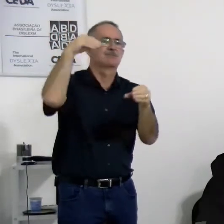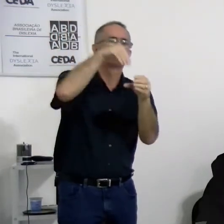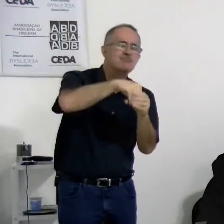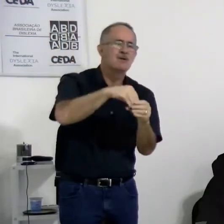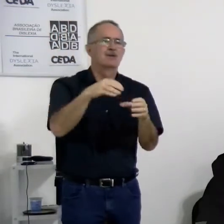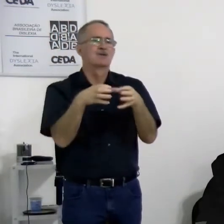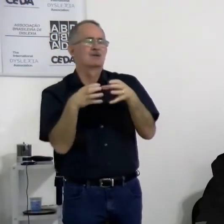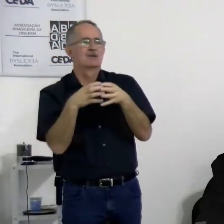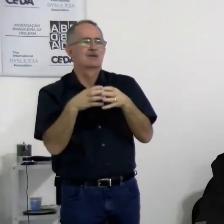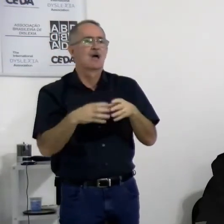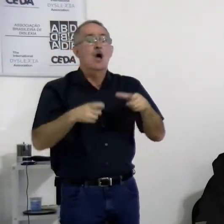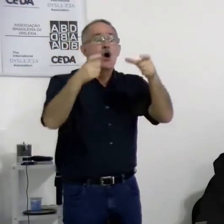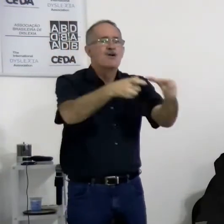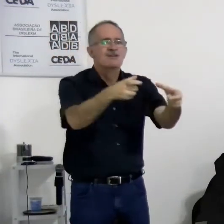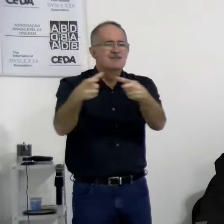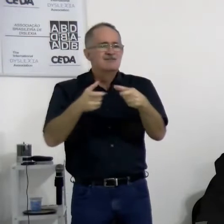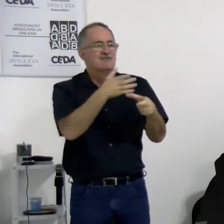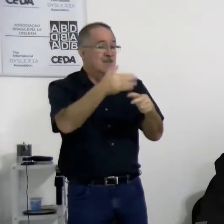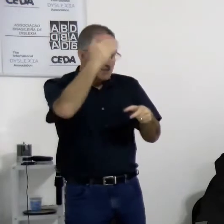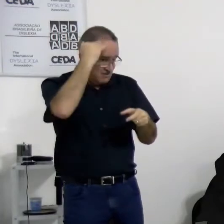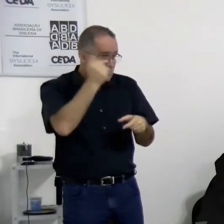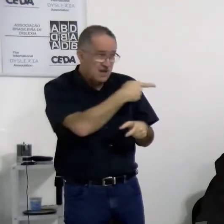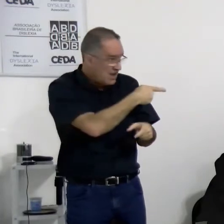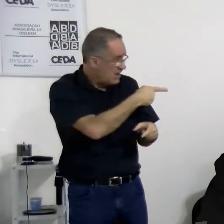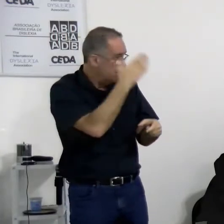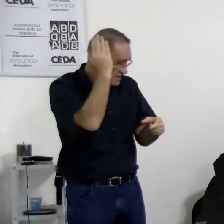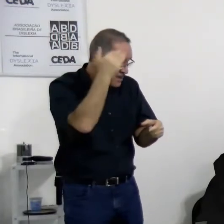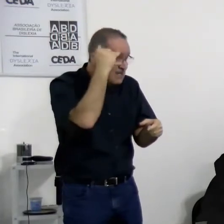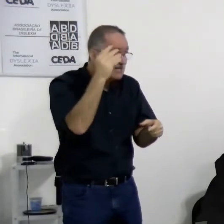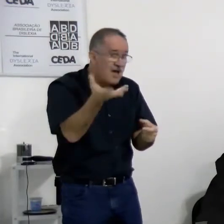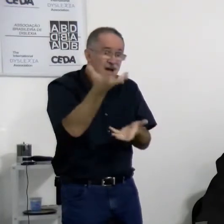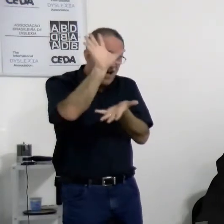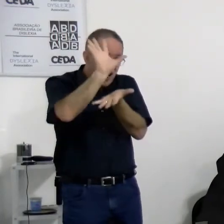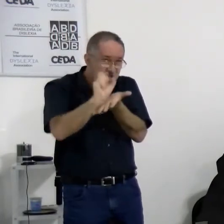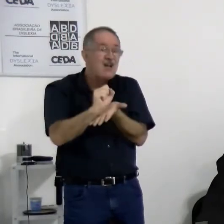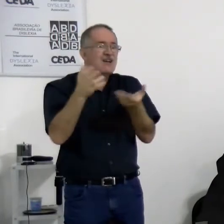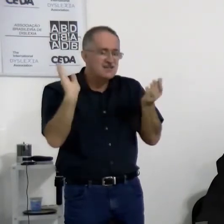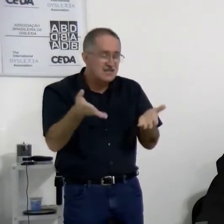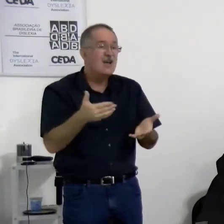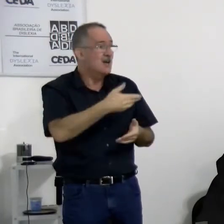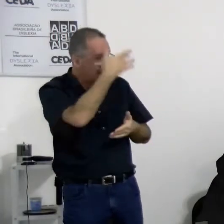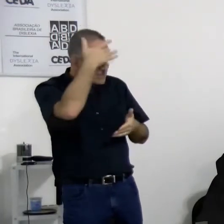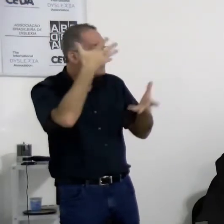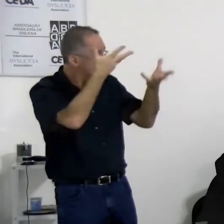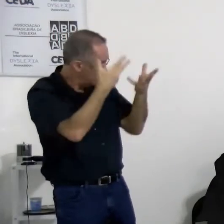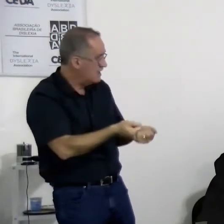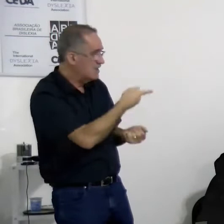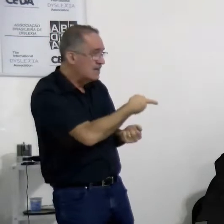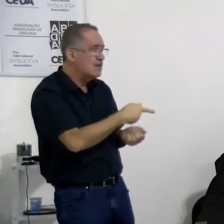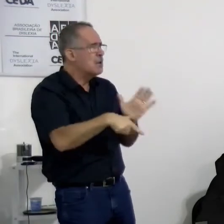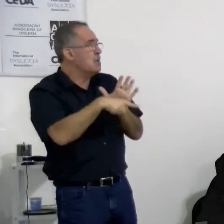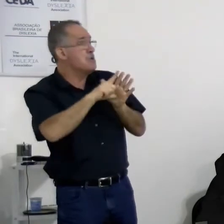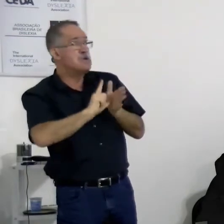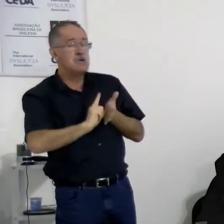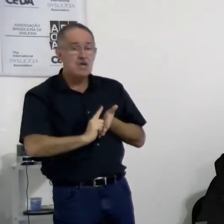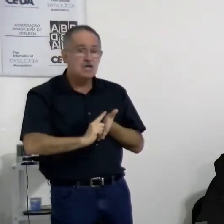E onde eu passava, eles falavam, você já sabe, você foi aceita. Todo mundo falava, antes de ser oficial.